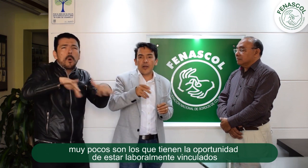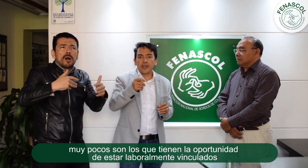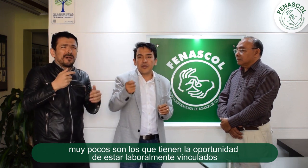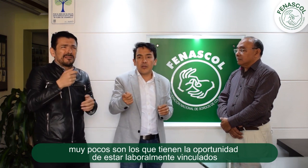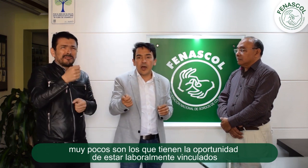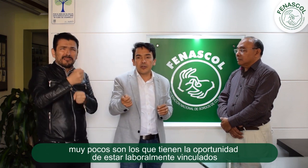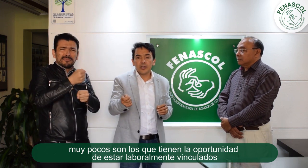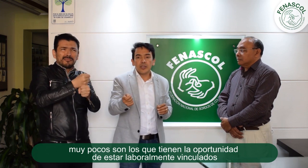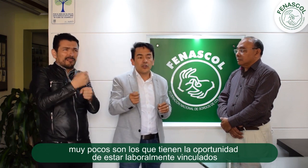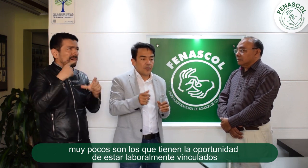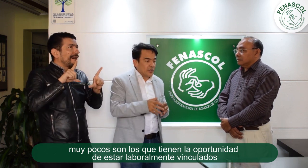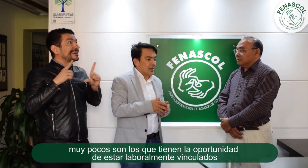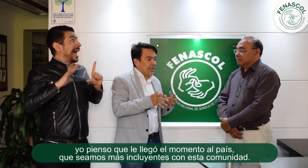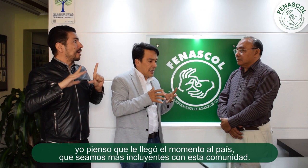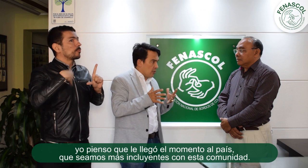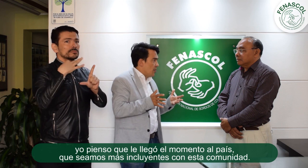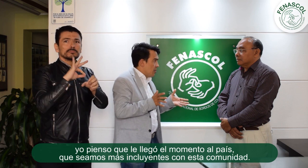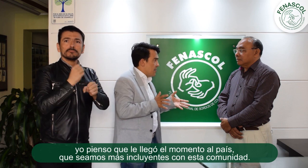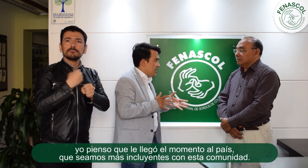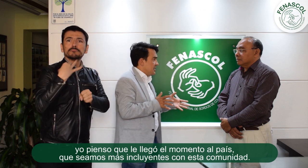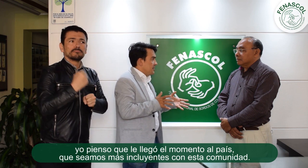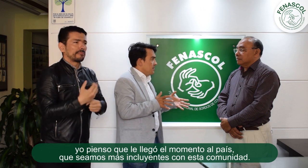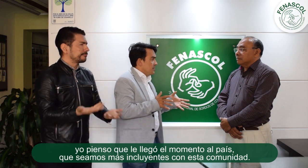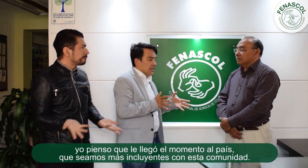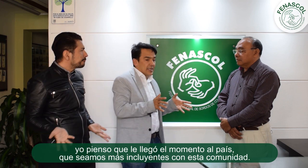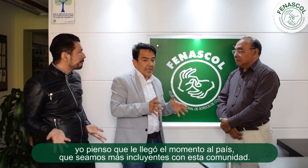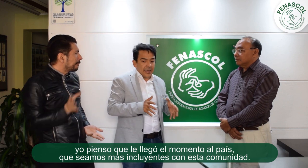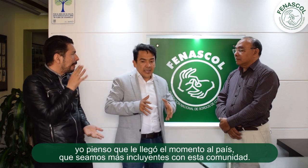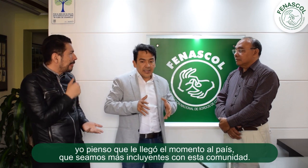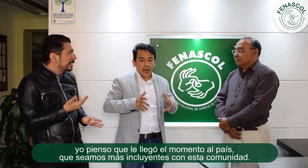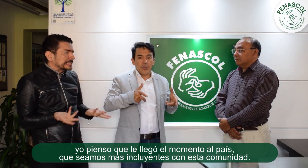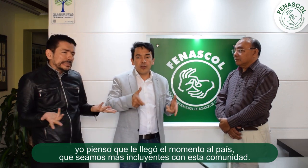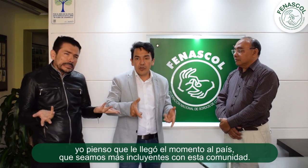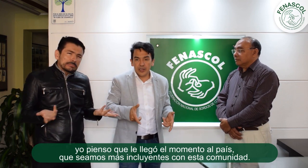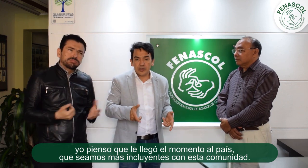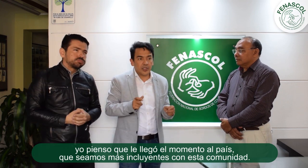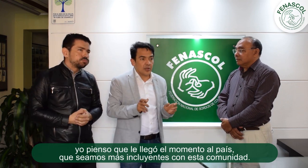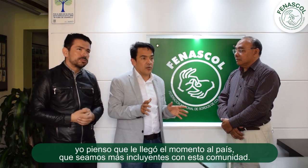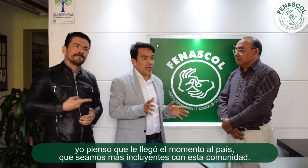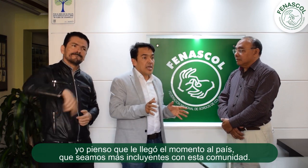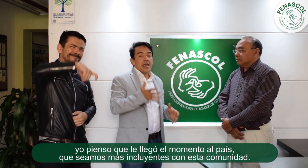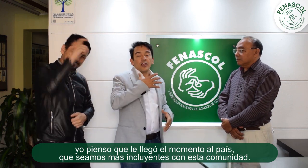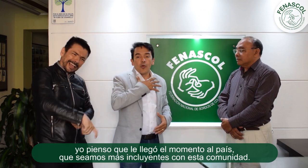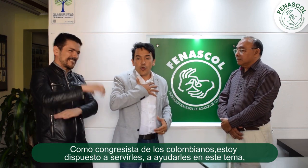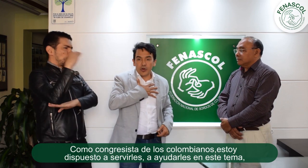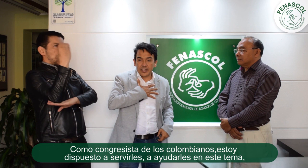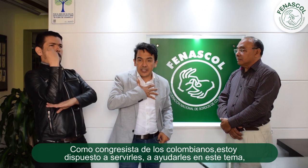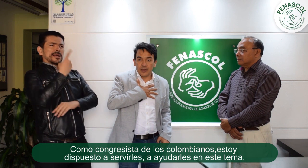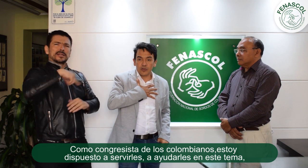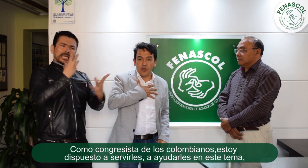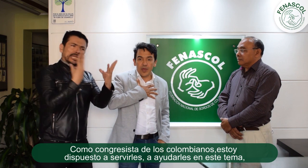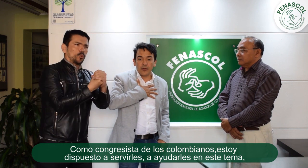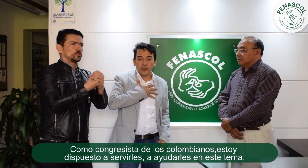laboralmente vinculados. Yo pienso que le llegó el momento al país que seamos más incluyentes con esa comunidad. Como